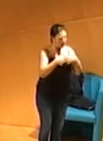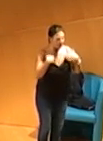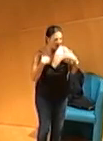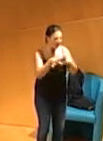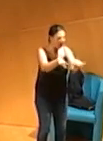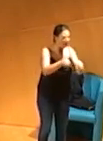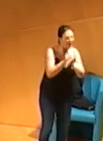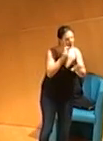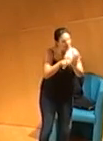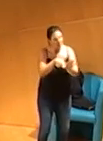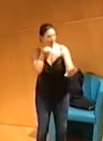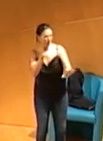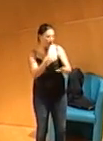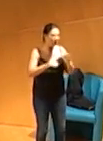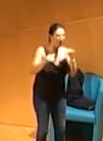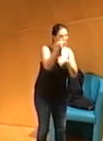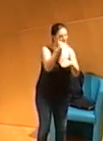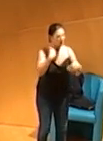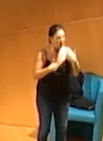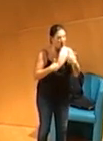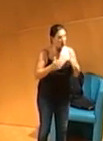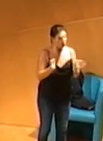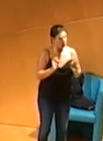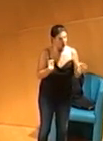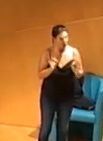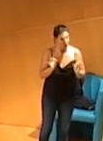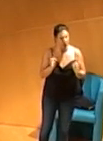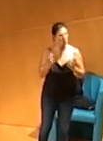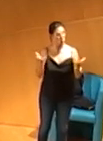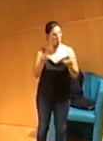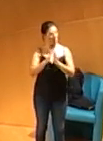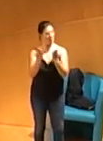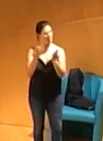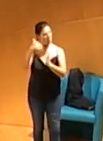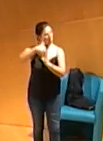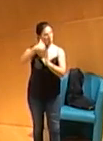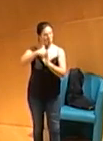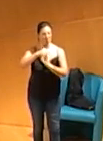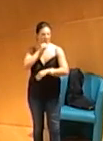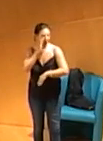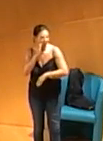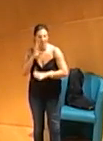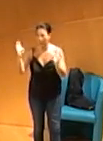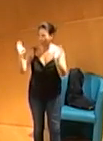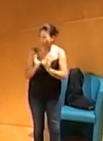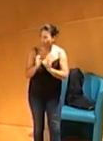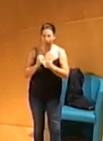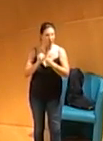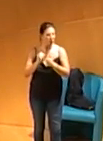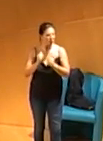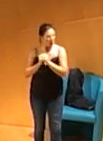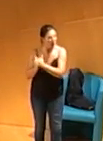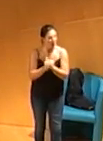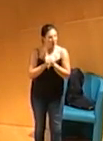qui ont un adulte handicapé, c'est des parents d'adultes qui se sont rassemblés pour dire, on veut